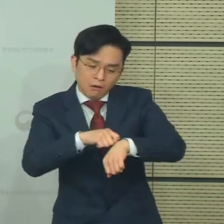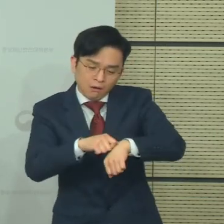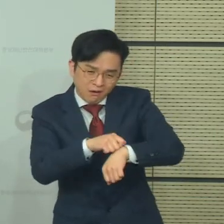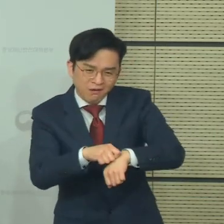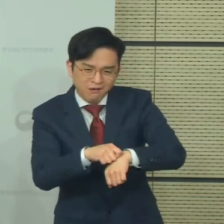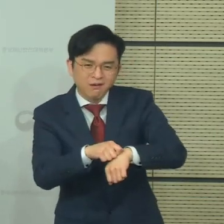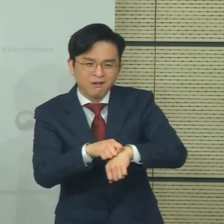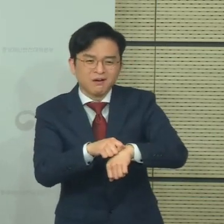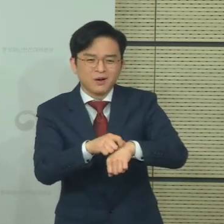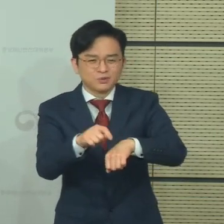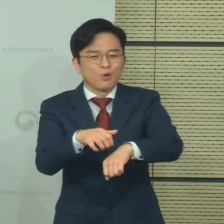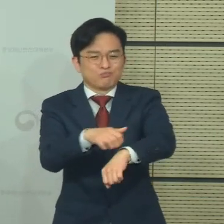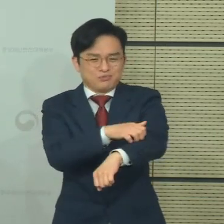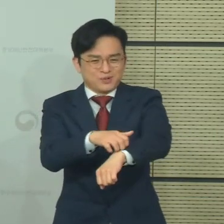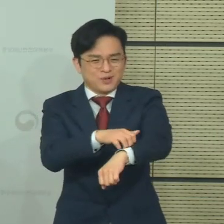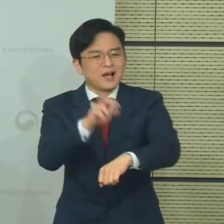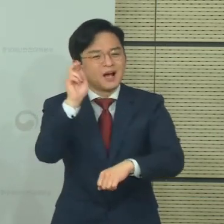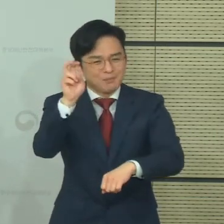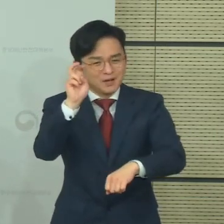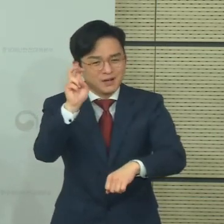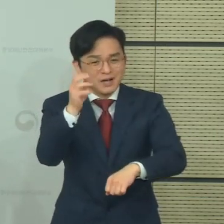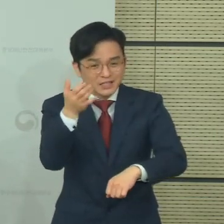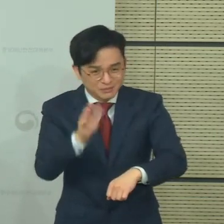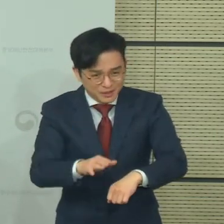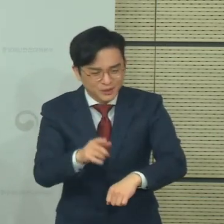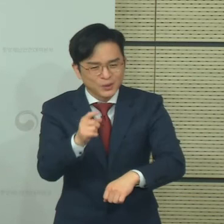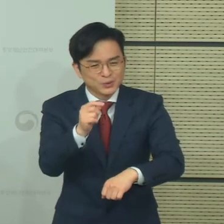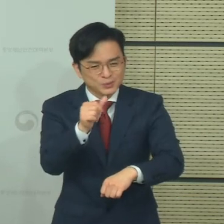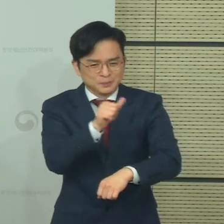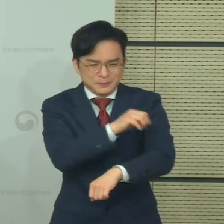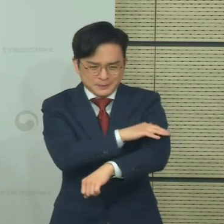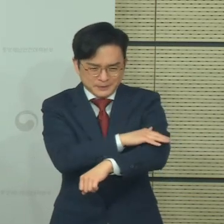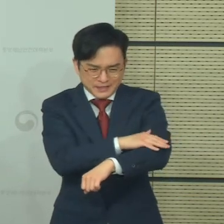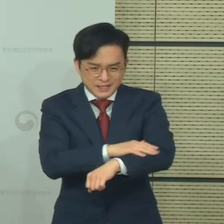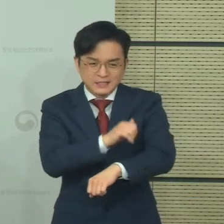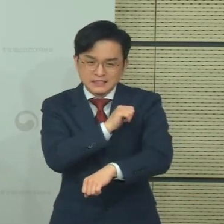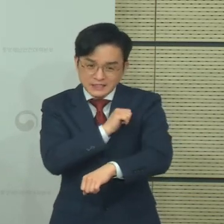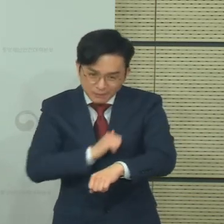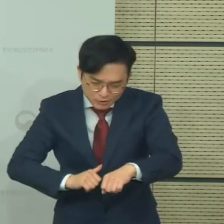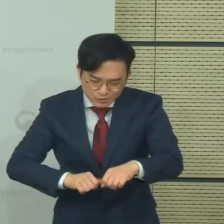불편하신 점을 조금 더 참아 주시기를 바라겠습니다.